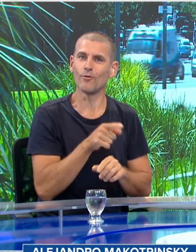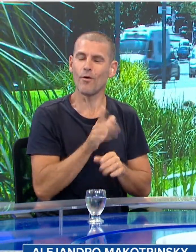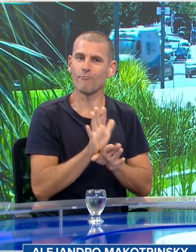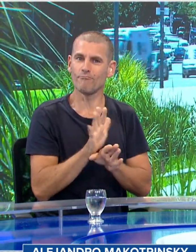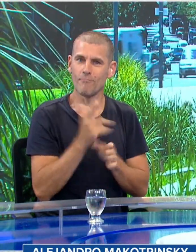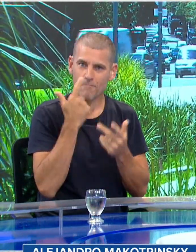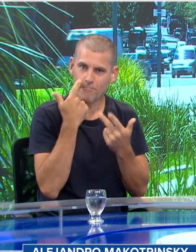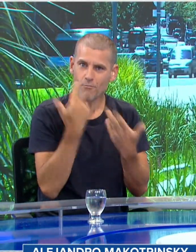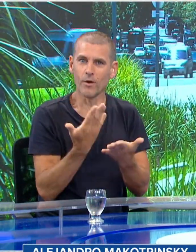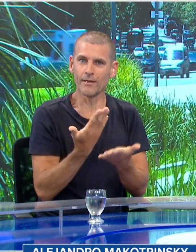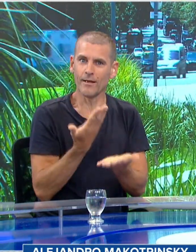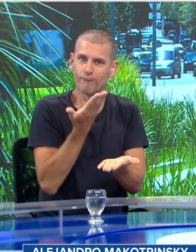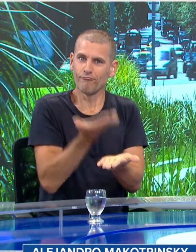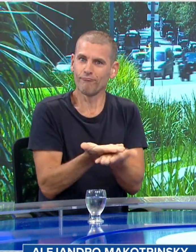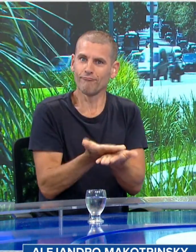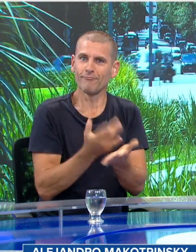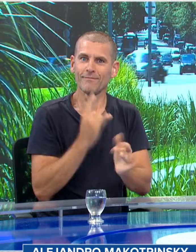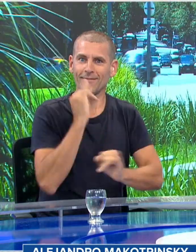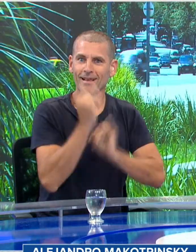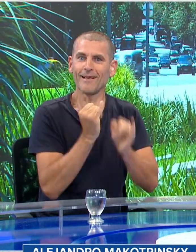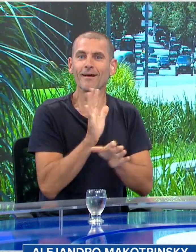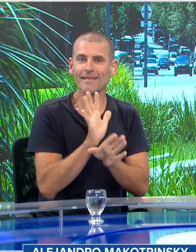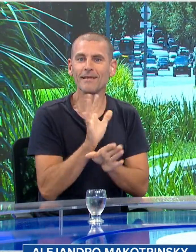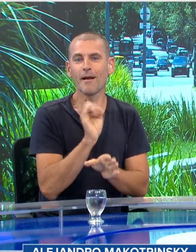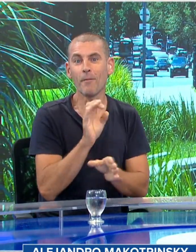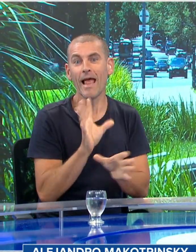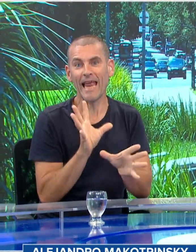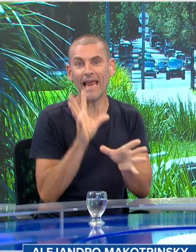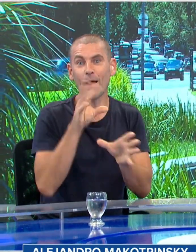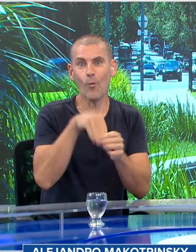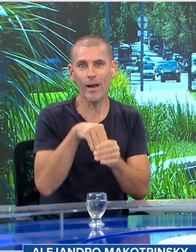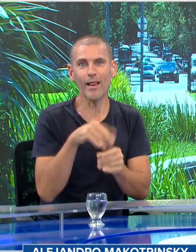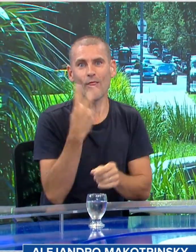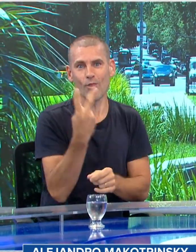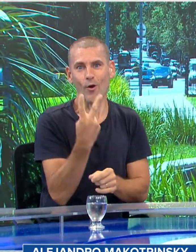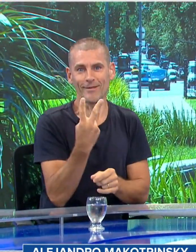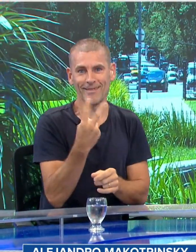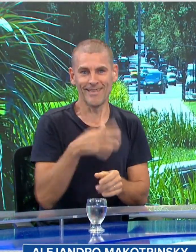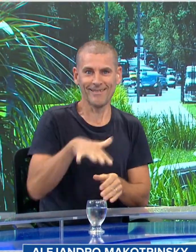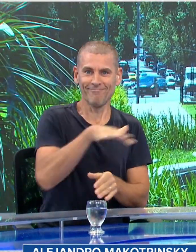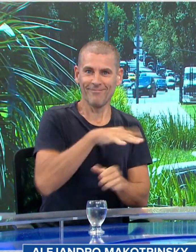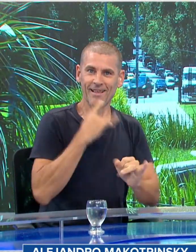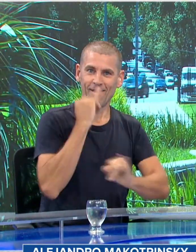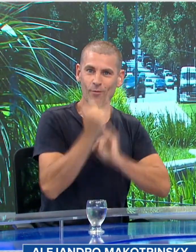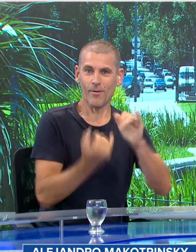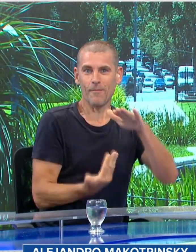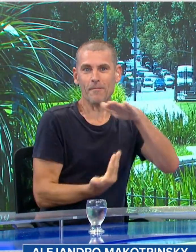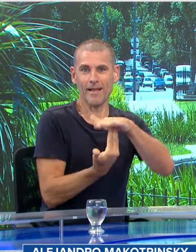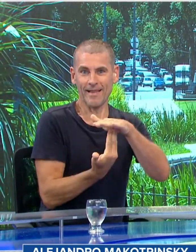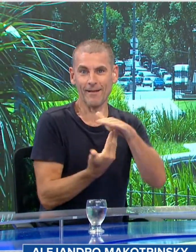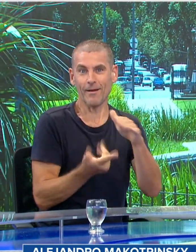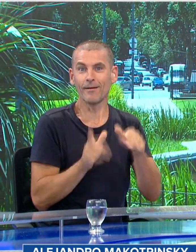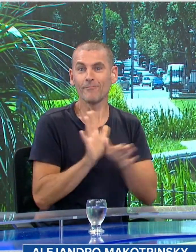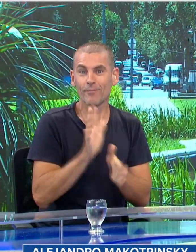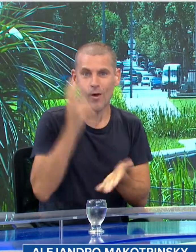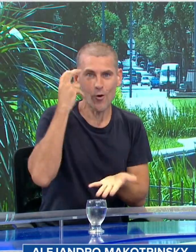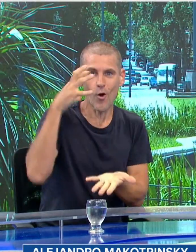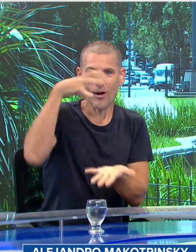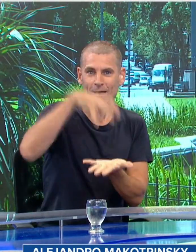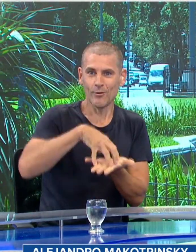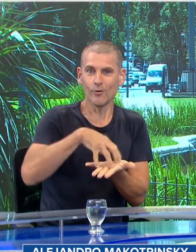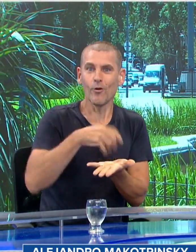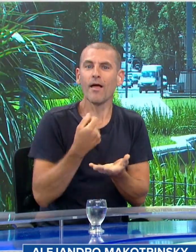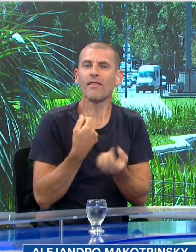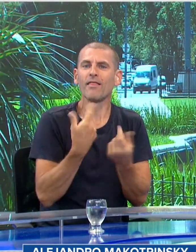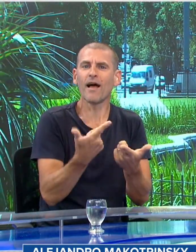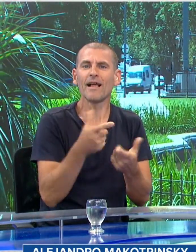personas sordas, personas ciegas, y poder mostrar hoy esta diversidad de conductores. Por eso se llama Incluidos. Ahí